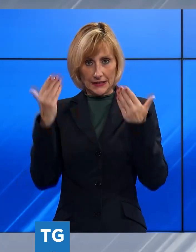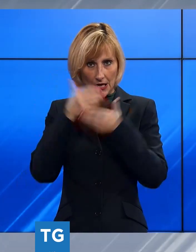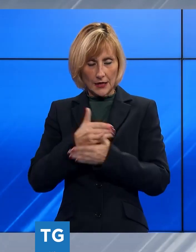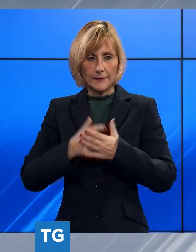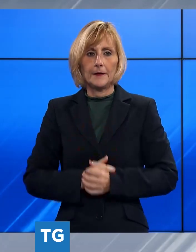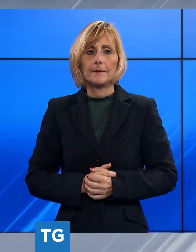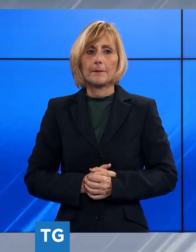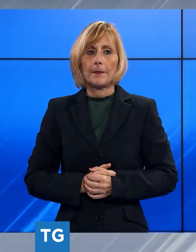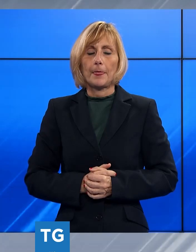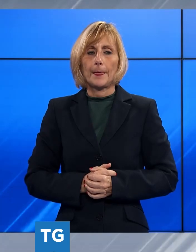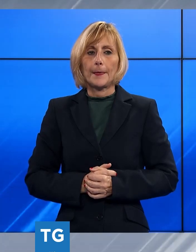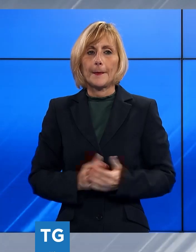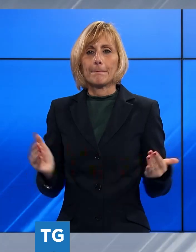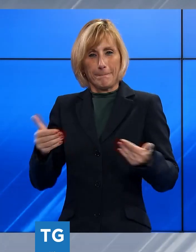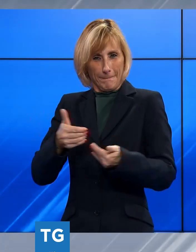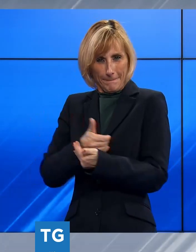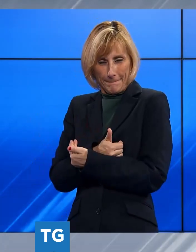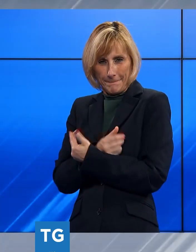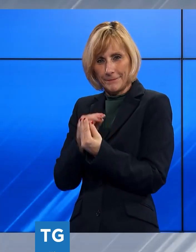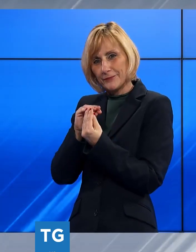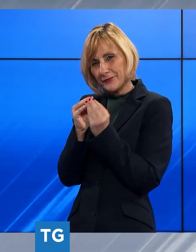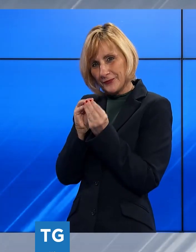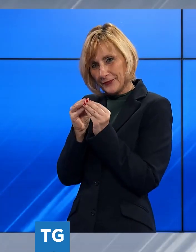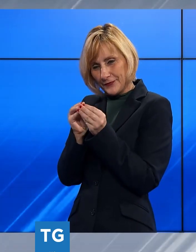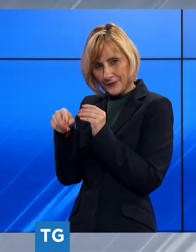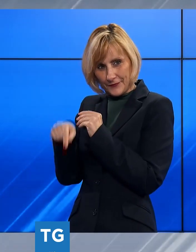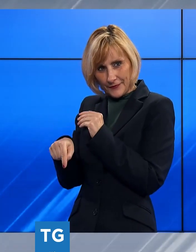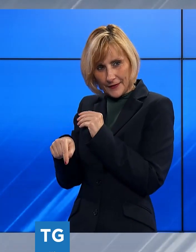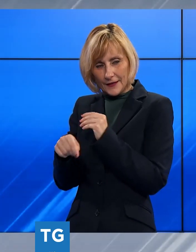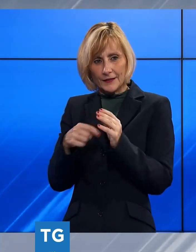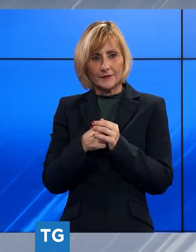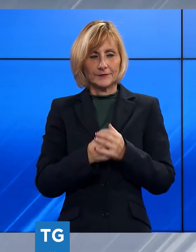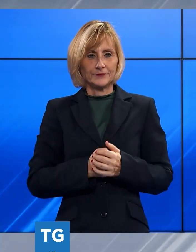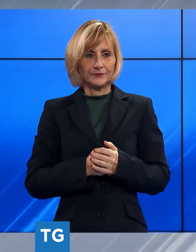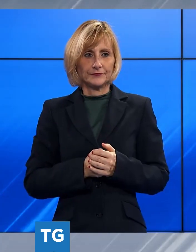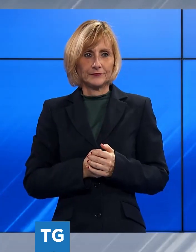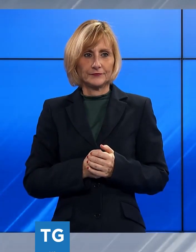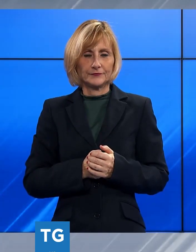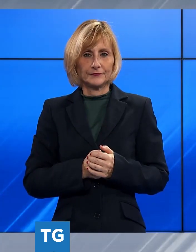Sì piccioncino mio Sì ma che hanno aperto la caccia